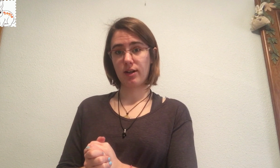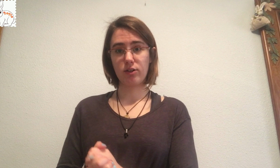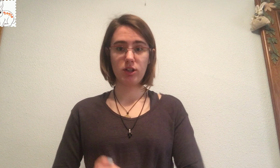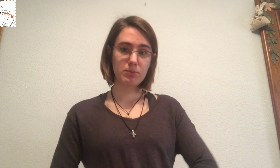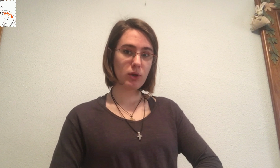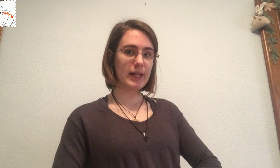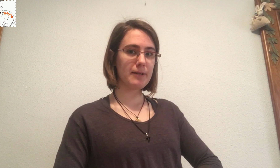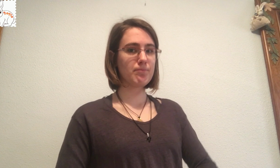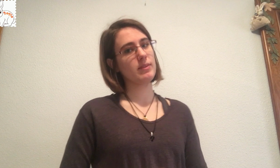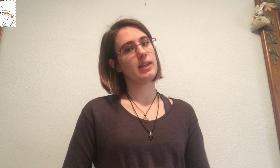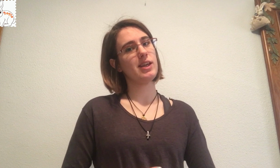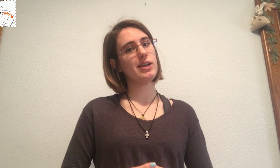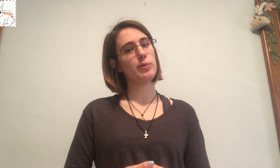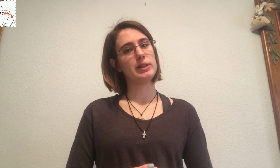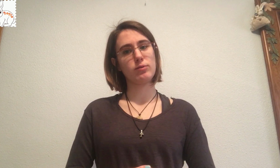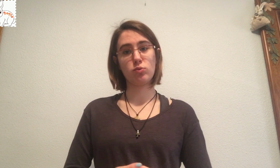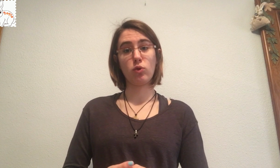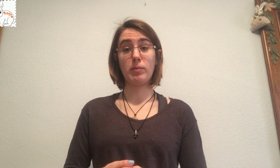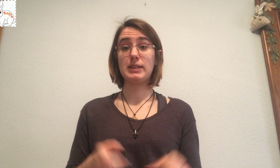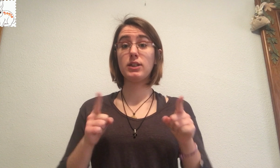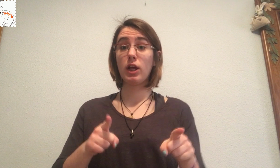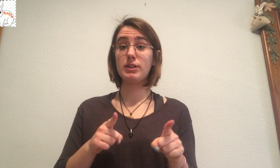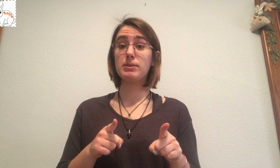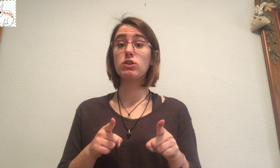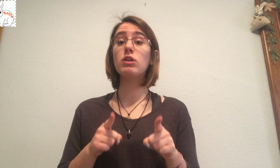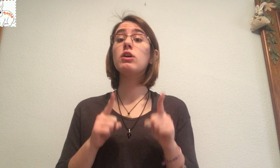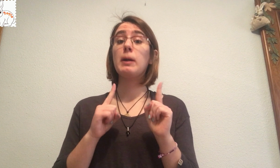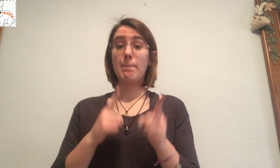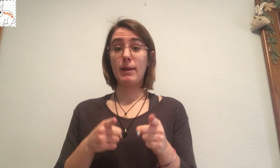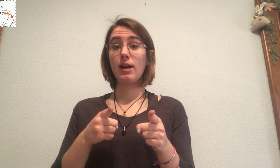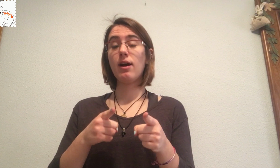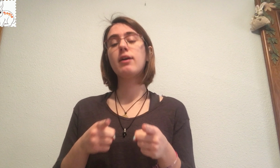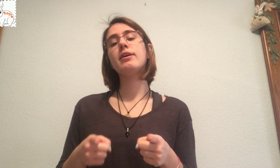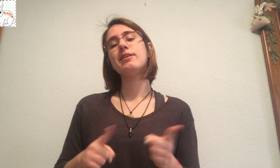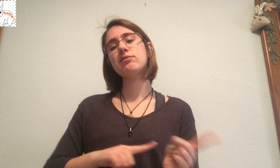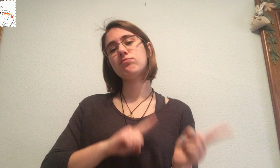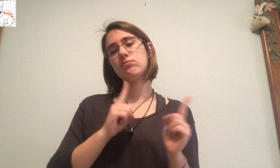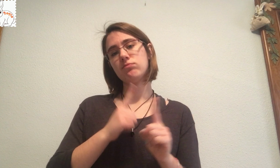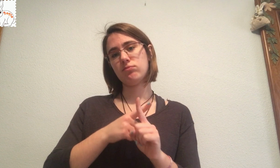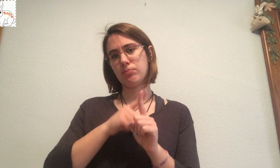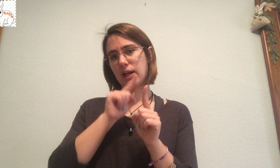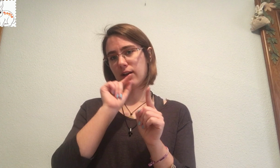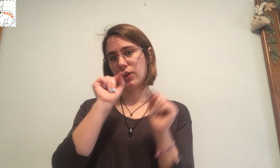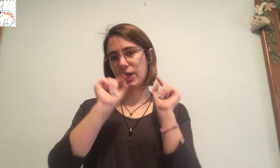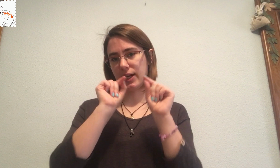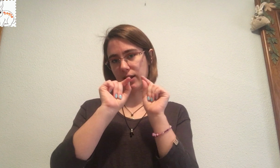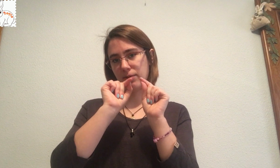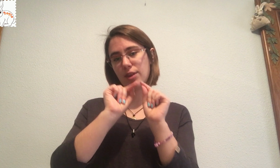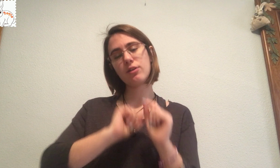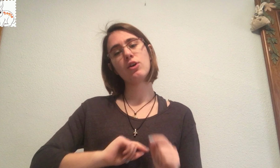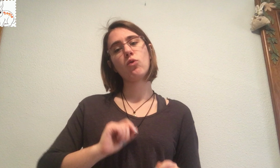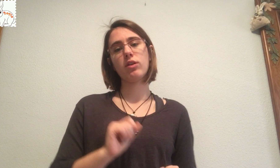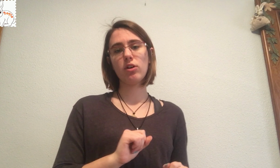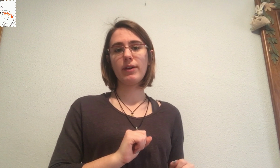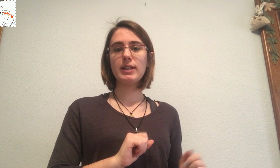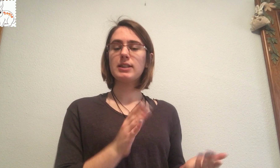terreno Spoiler Y comentamos un poco más Si no la habéis visto Verla Y Para realizar aquí el vídeo Cuando lo veáis